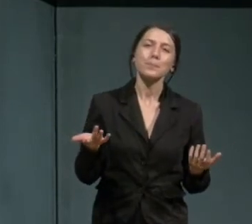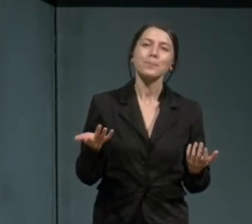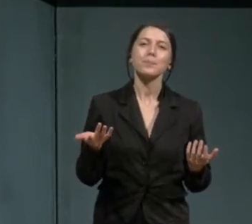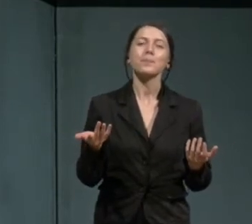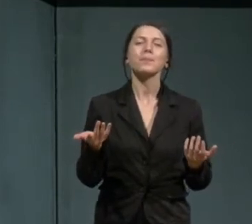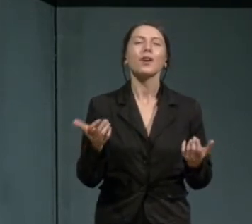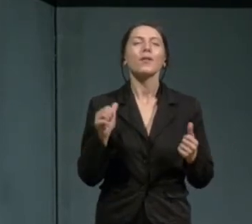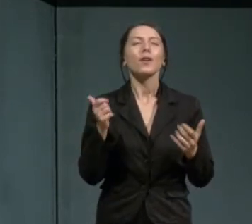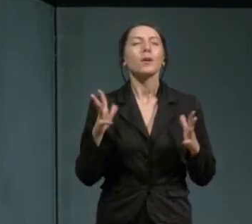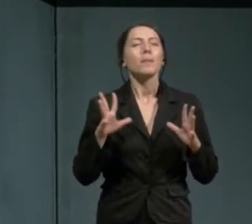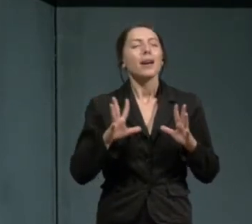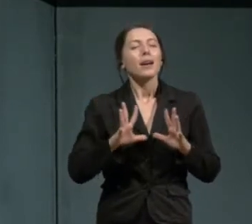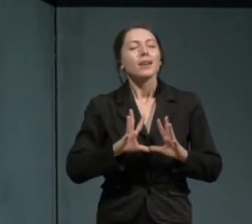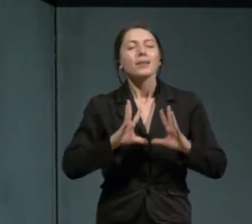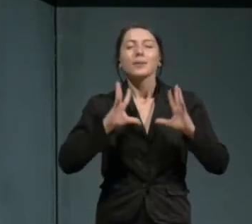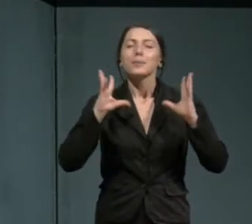totale